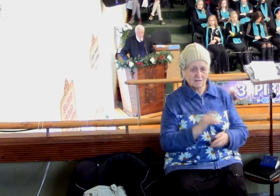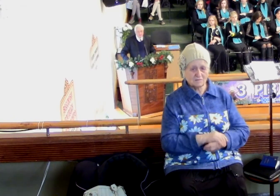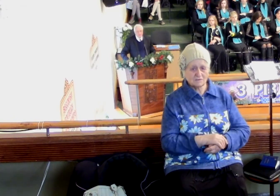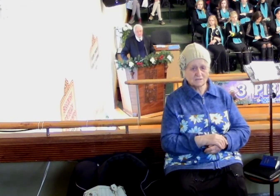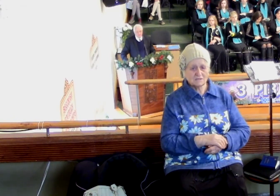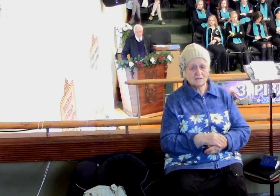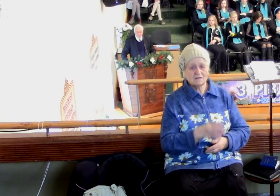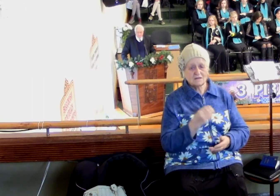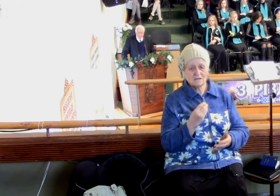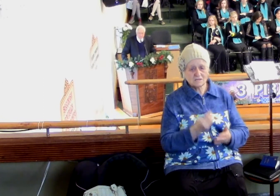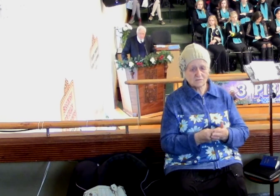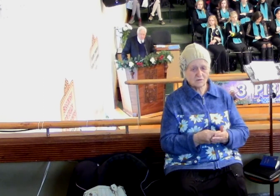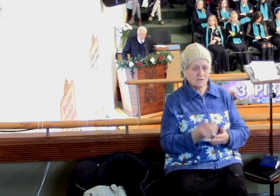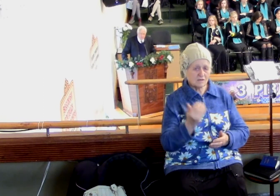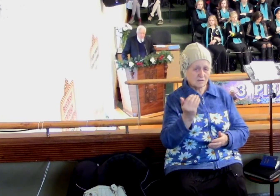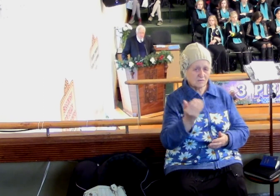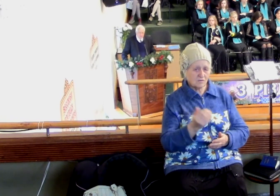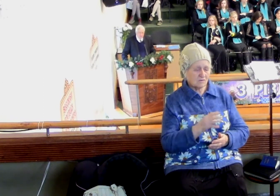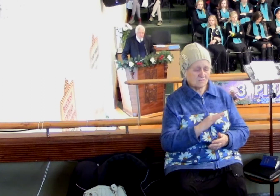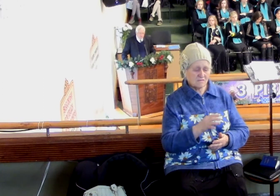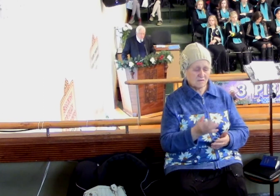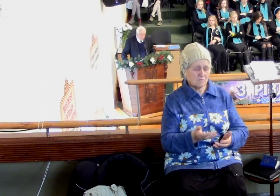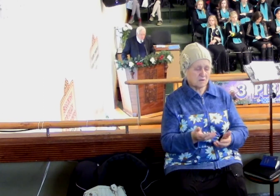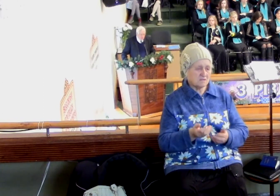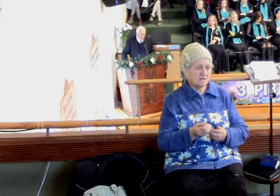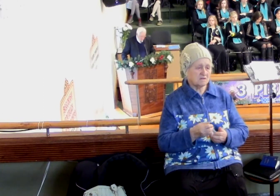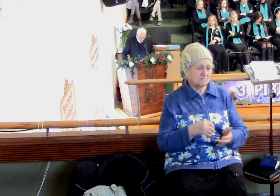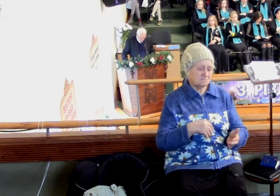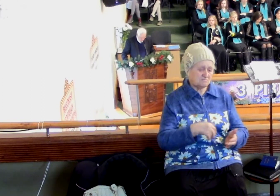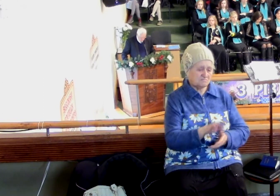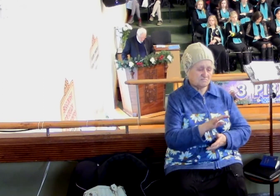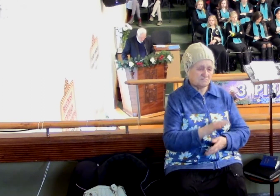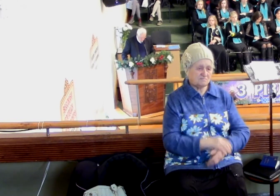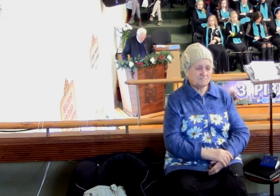и свои его не приняли.